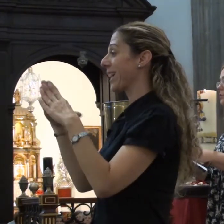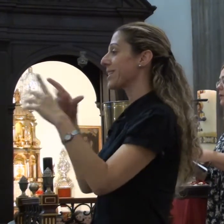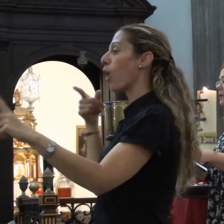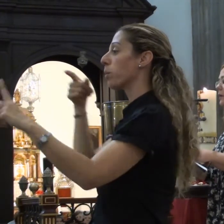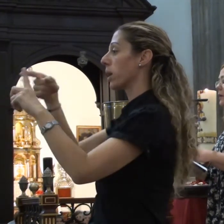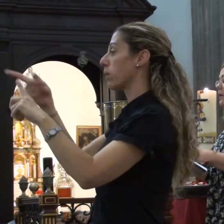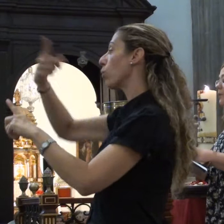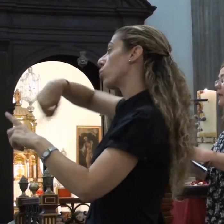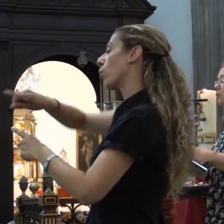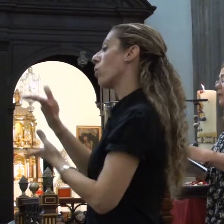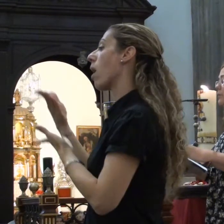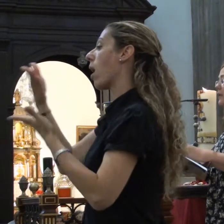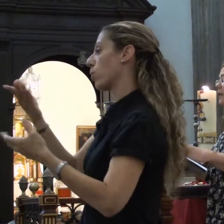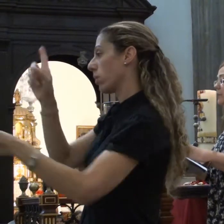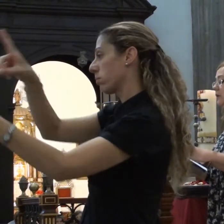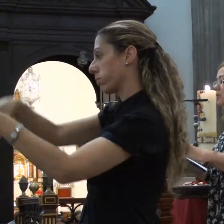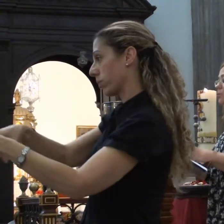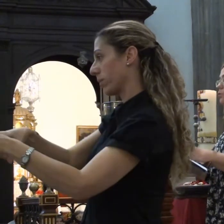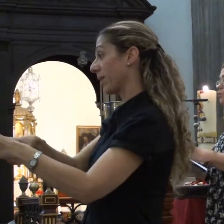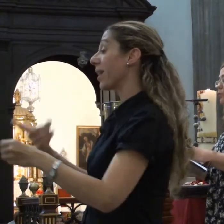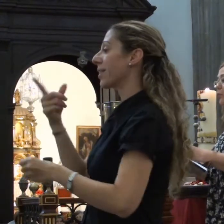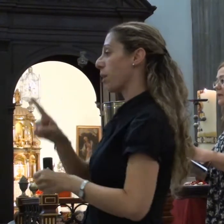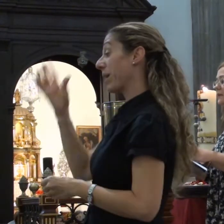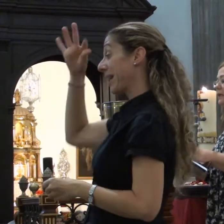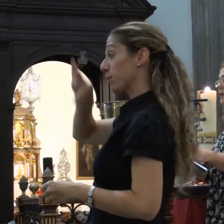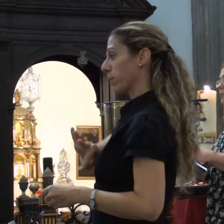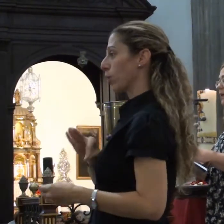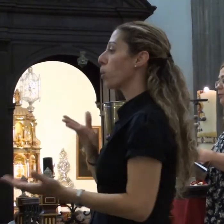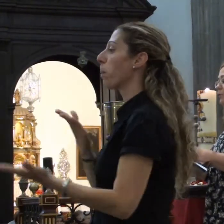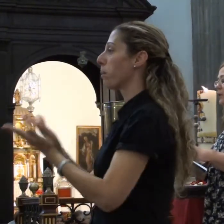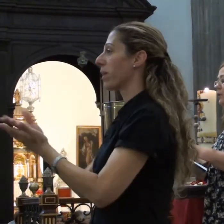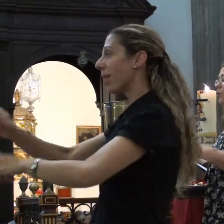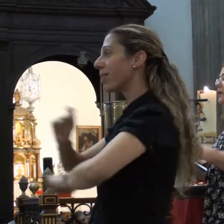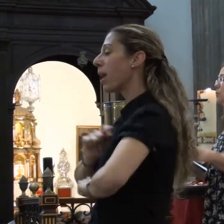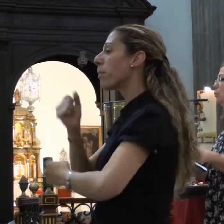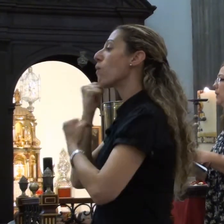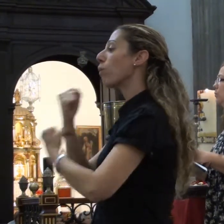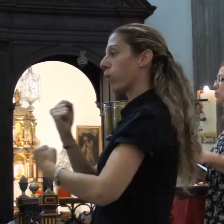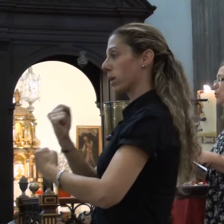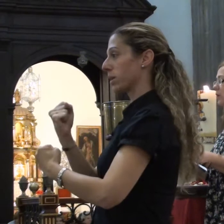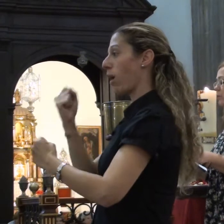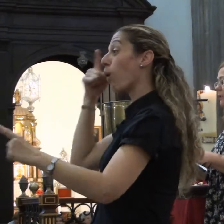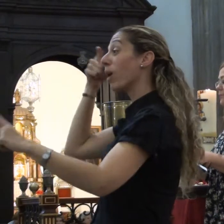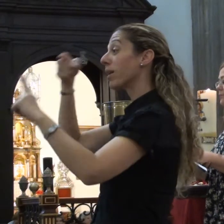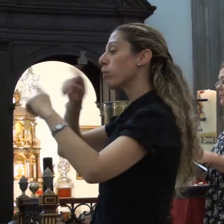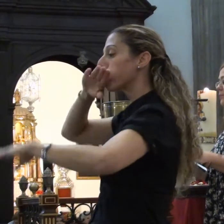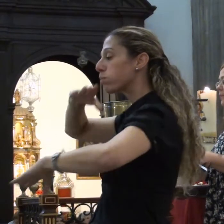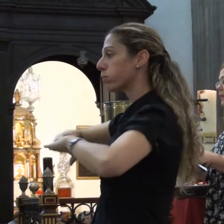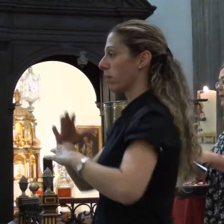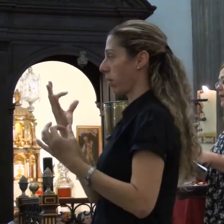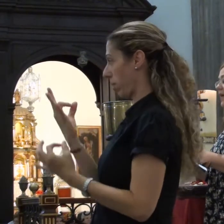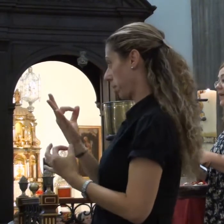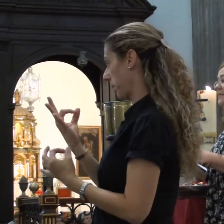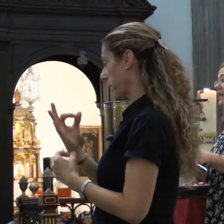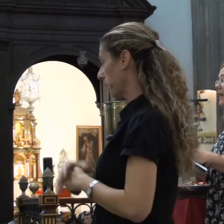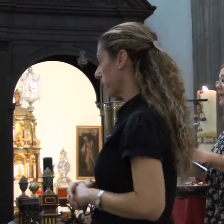momento pidamos también al Espíritu su fuerza para afrontar los retos del mundo de hoy